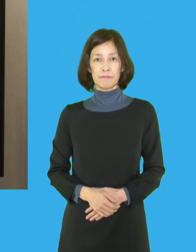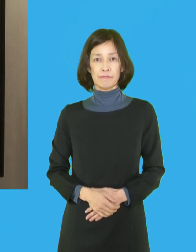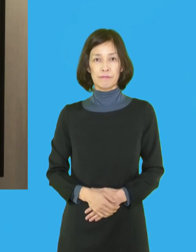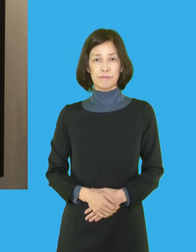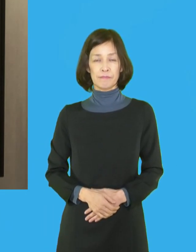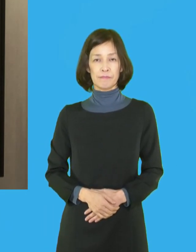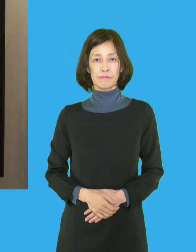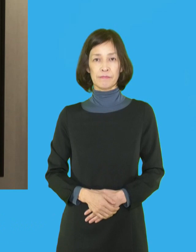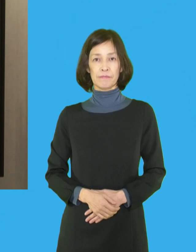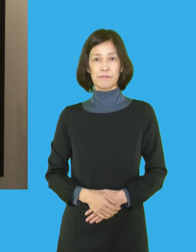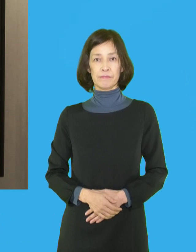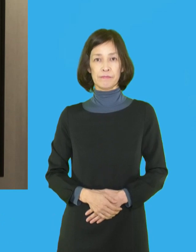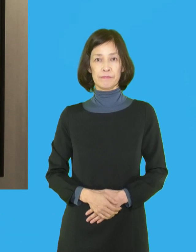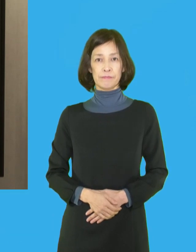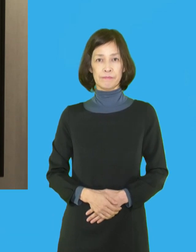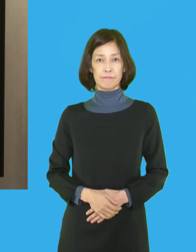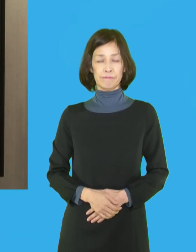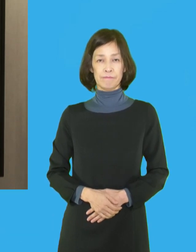はい、